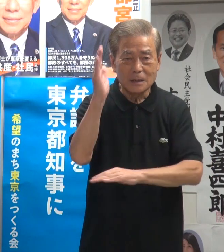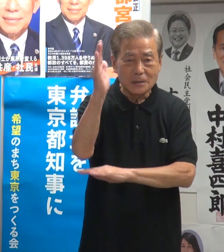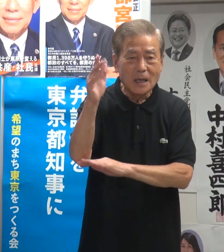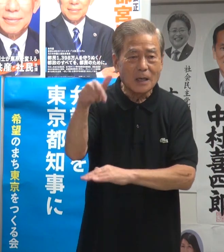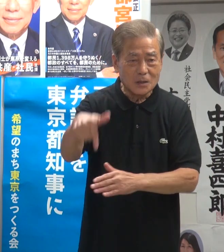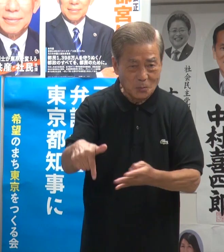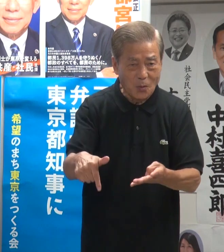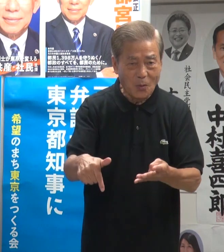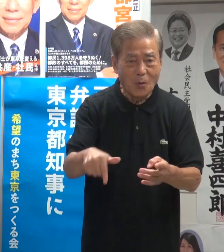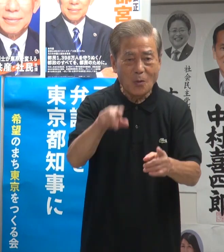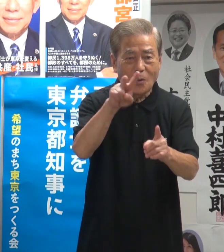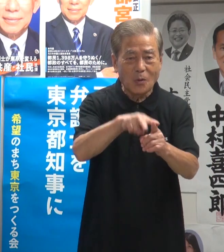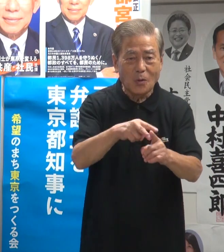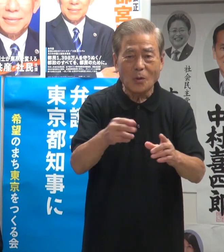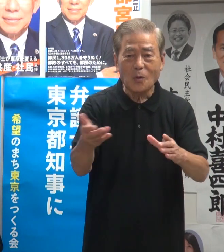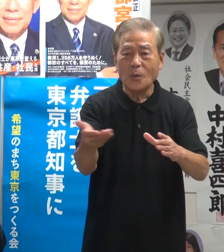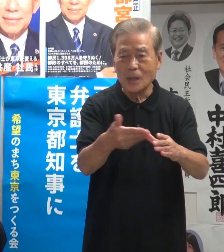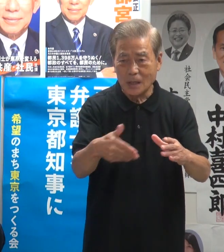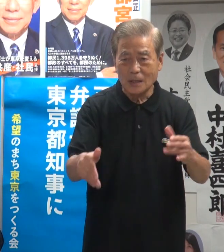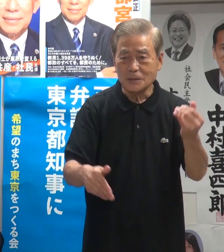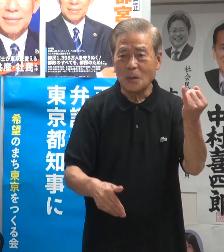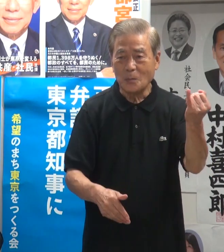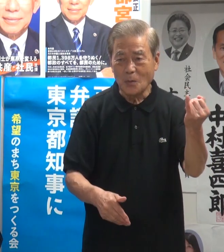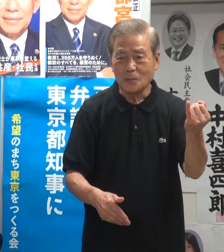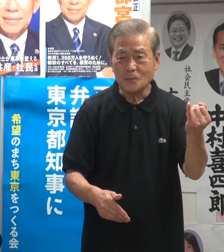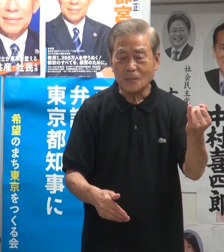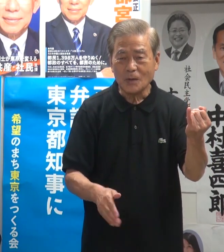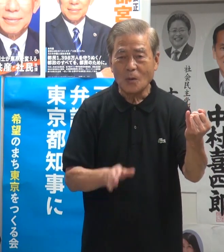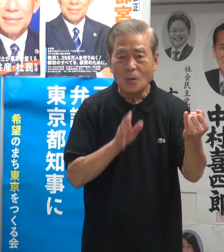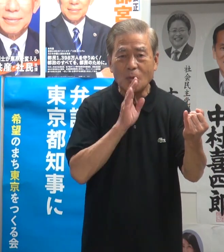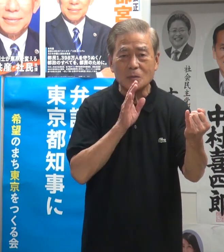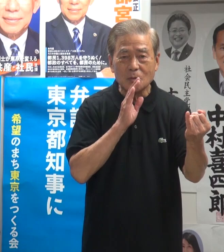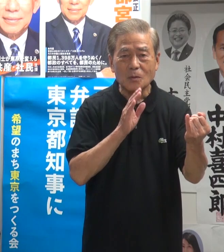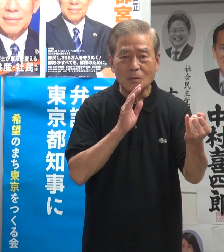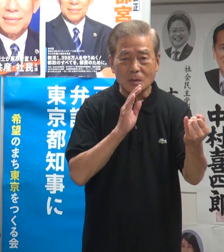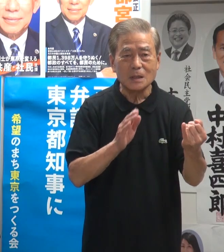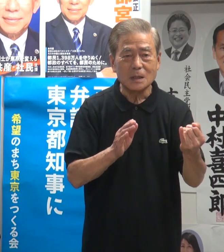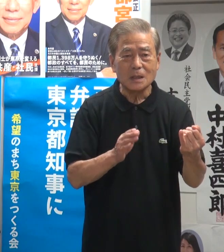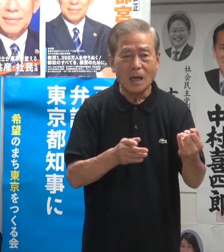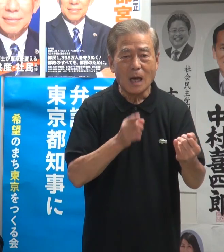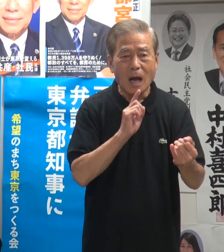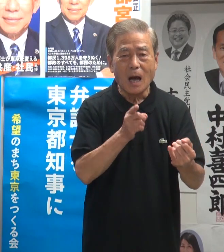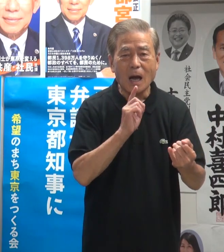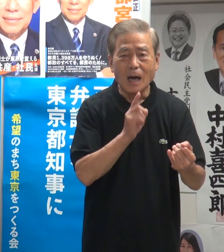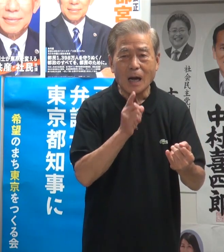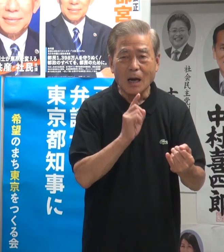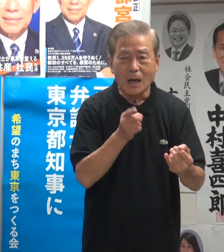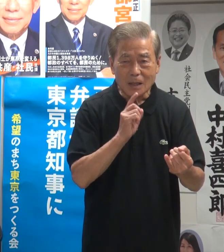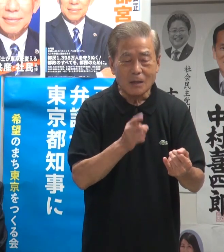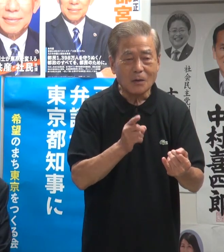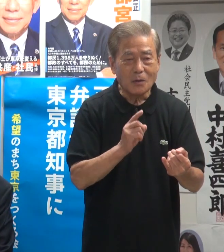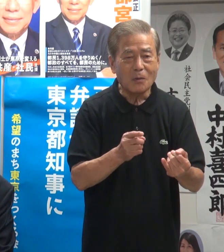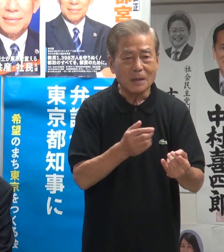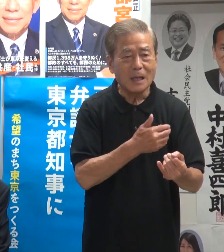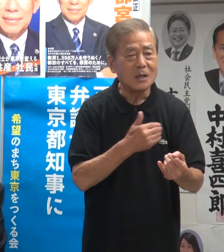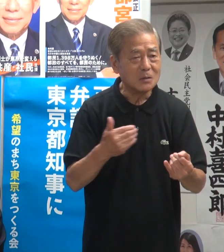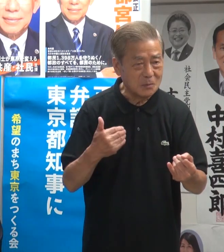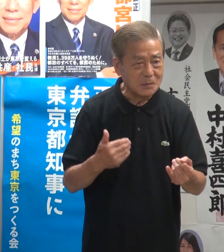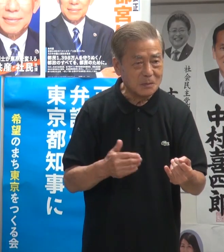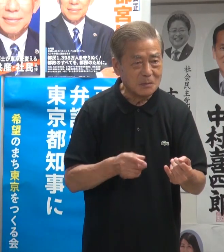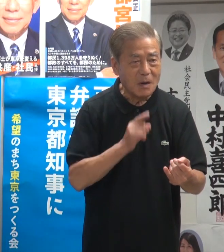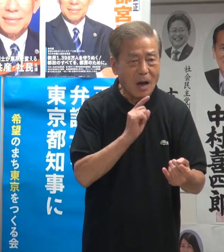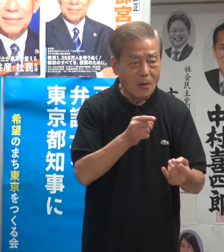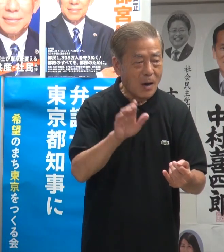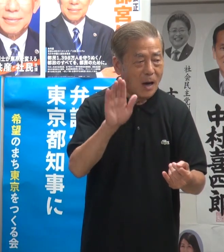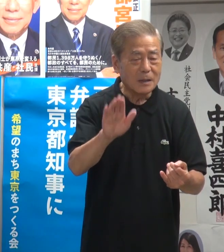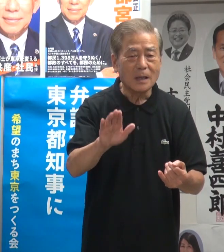けど小池さんもきちっとした対応してないですね。言葉の要警戒とか夜の街注意っていうのは言